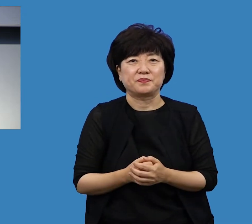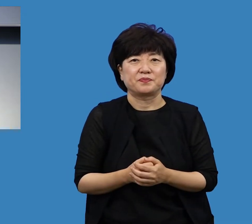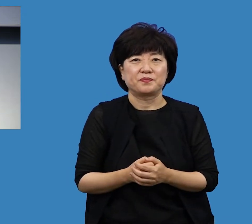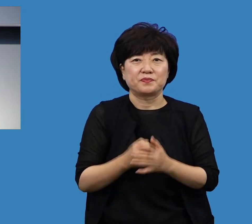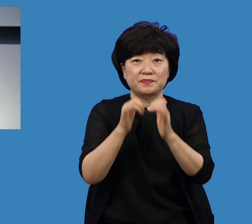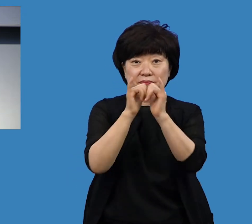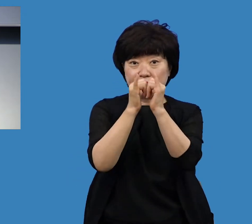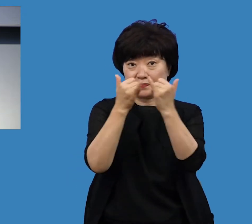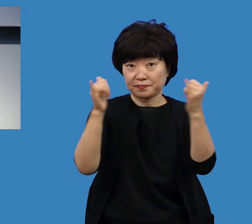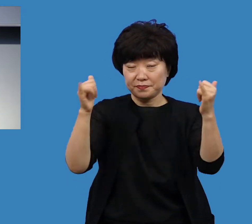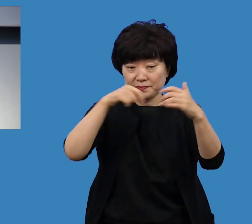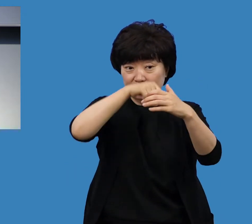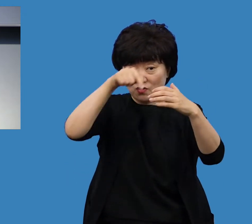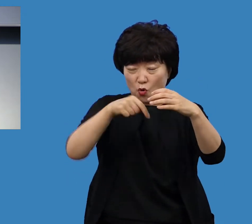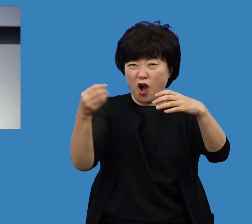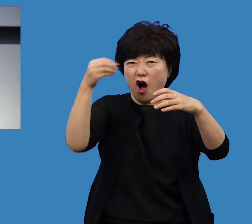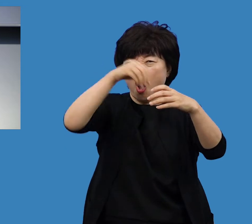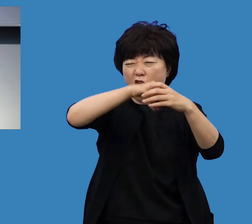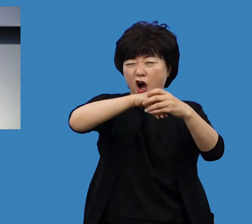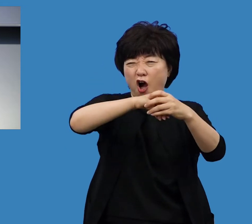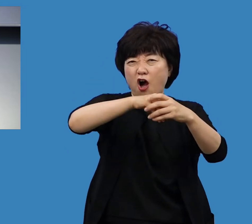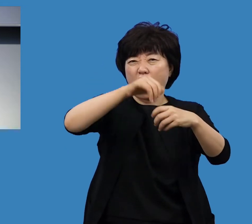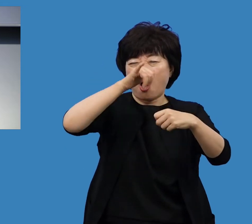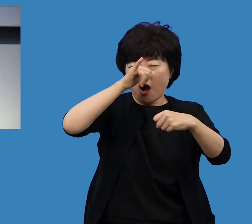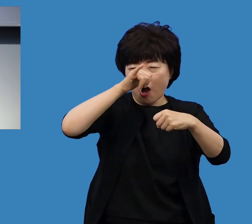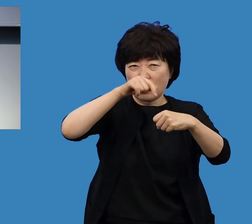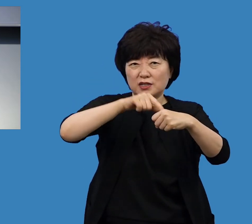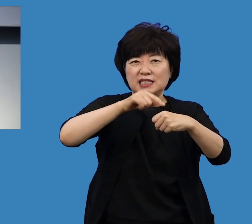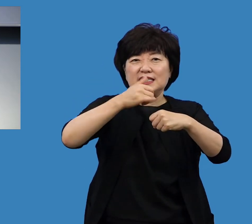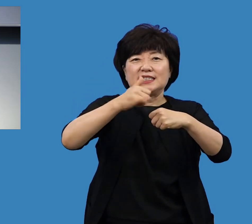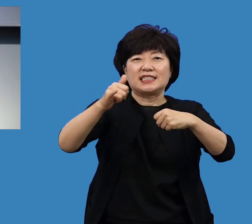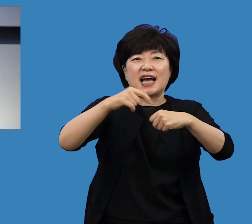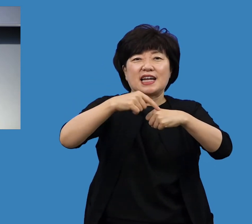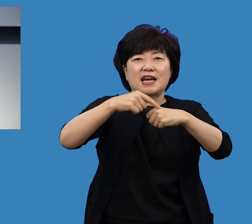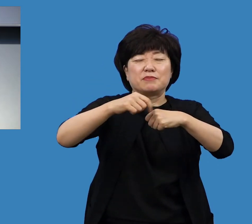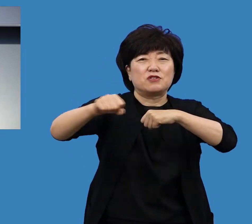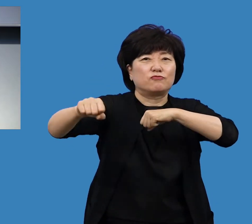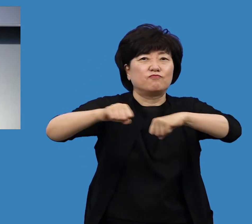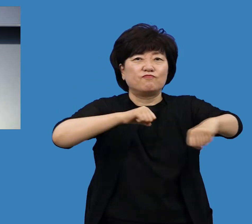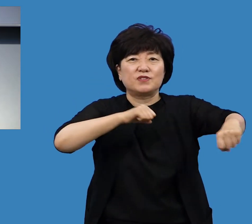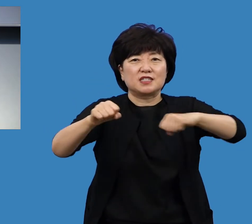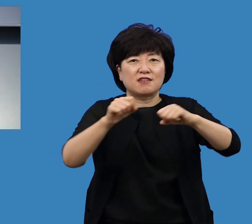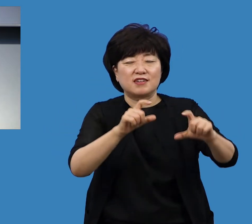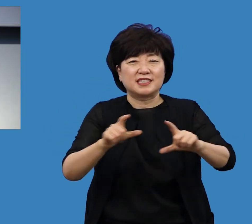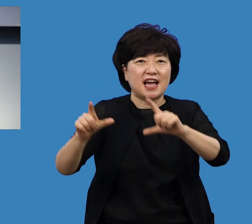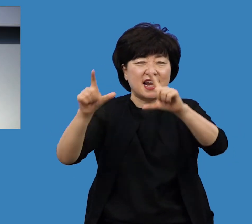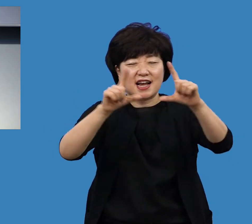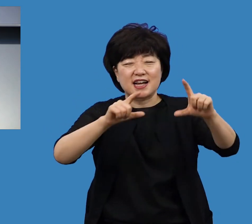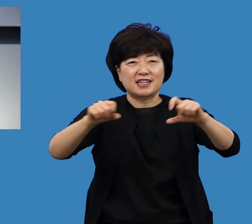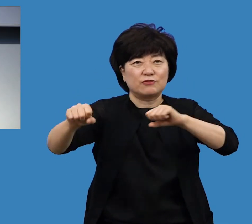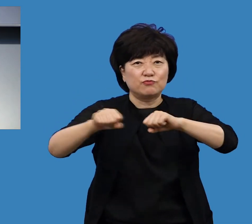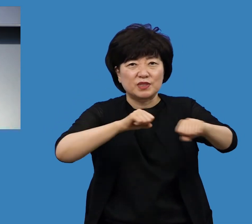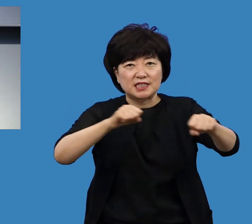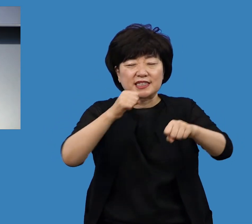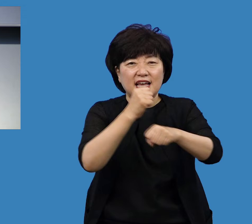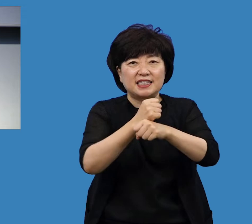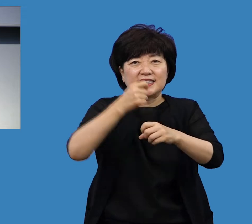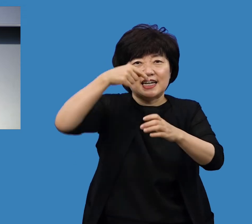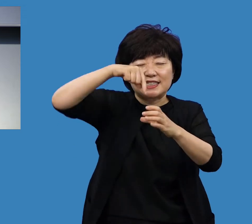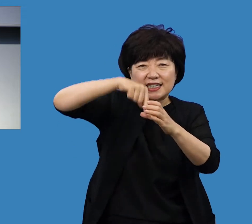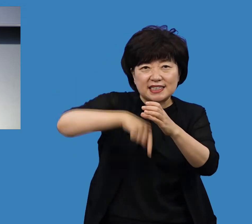사람의 가장 깊은 곳에 거하면서 사람을 움직이게 하는, 우리를 살아가게 하는, 우리를 움직이게 하는